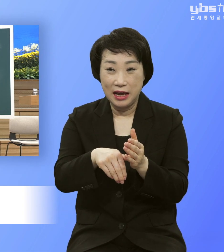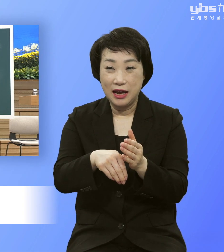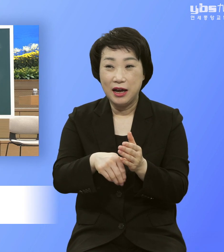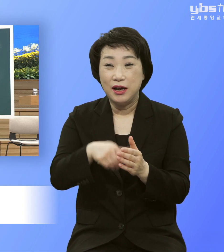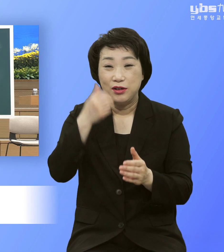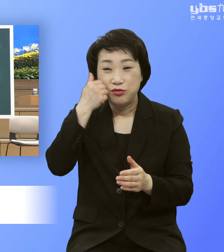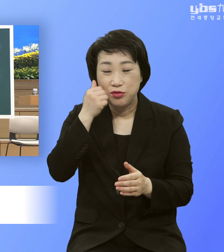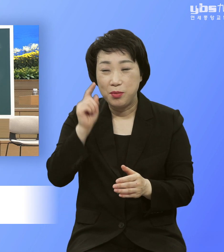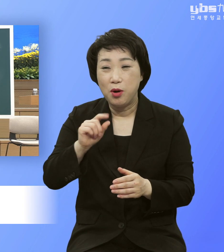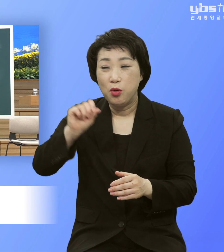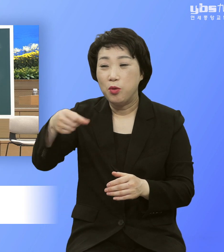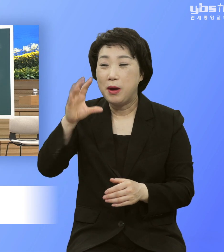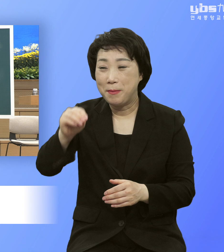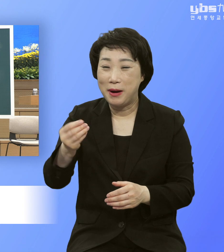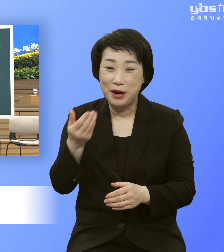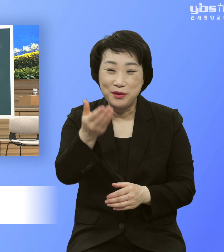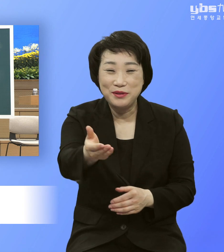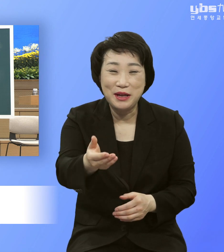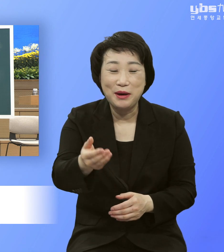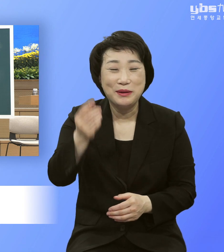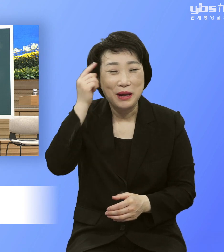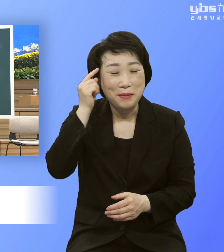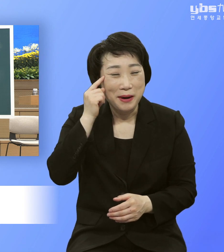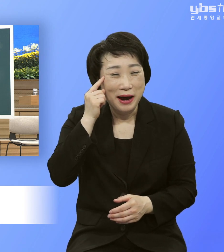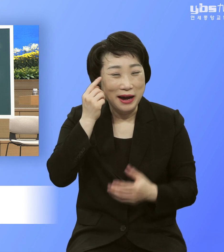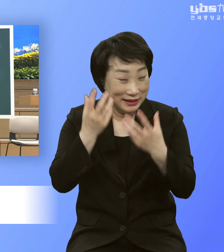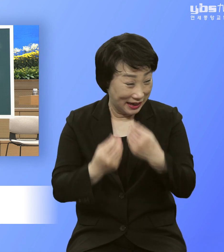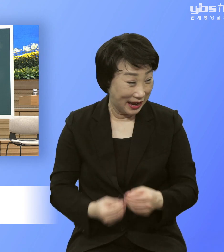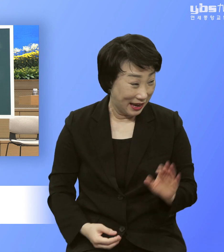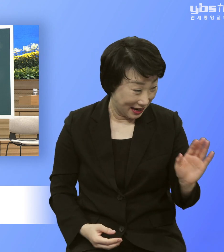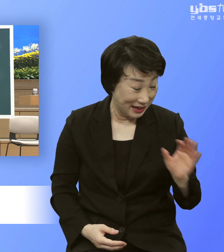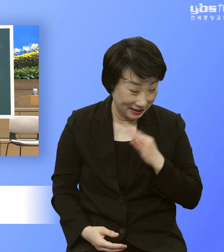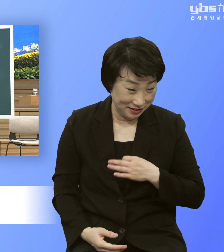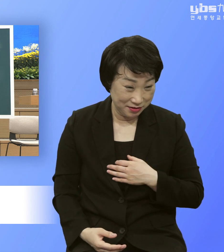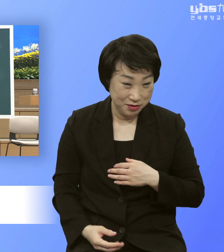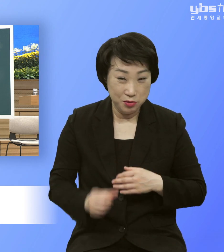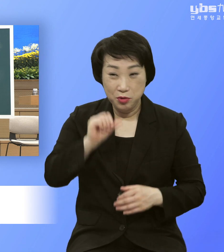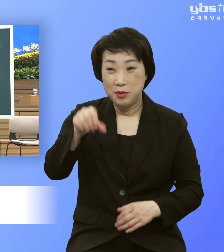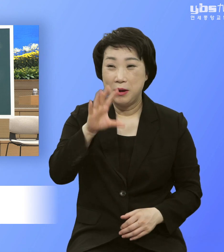일하는데 누가 500만 원을 준다게. 500만 원.